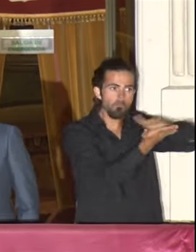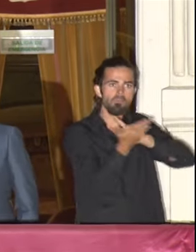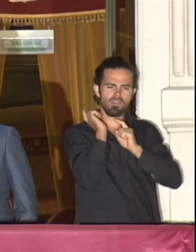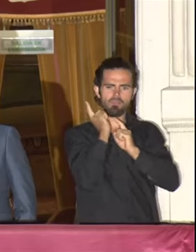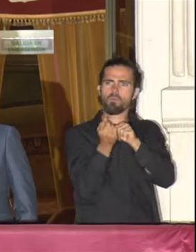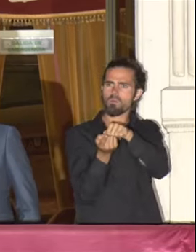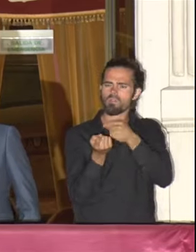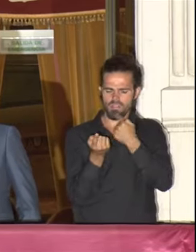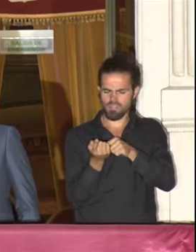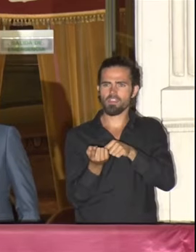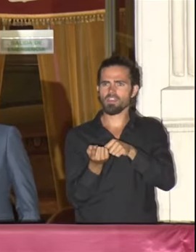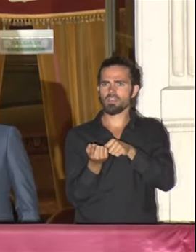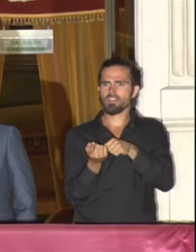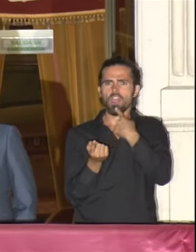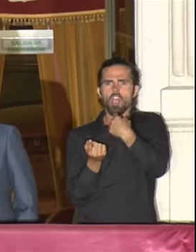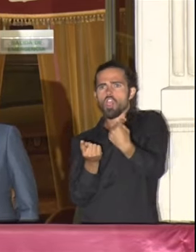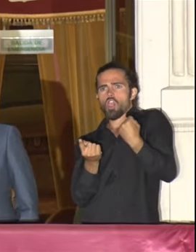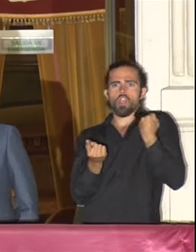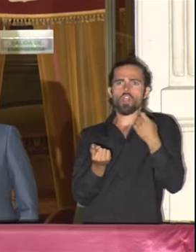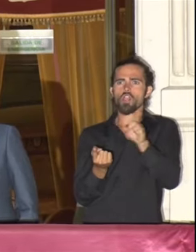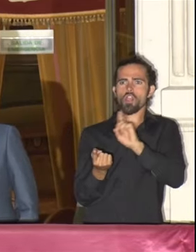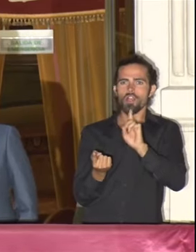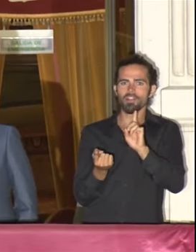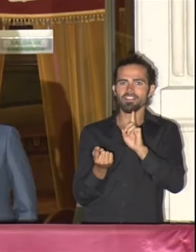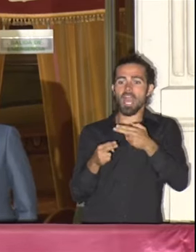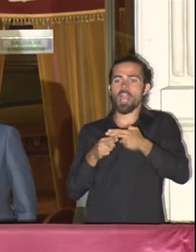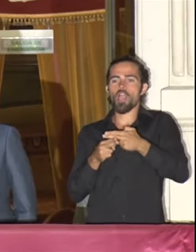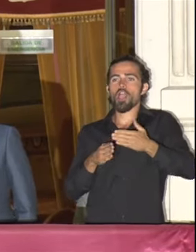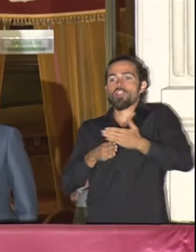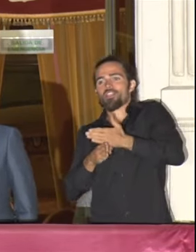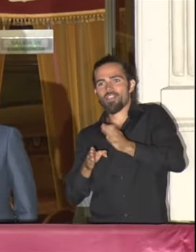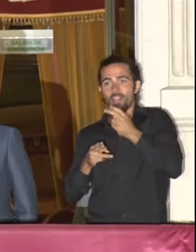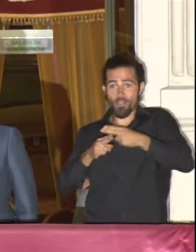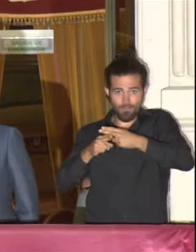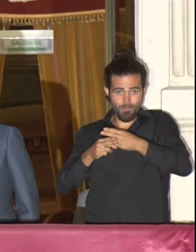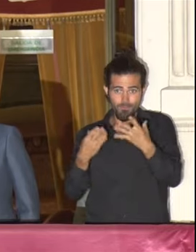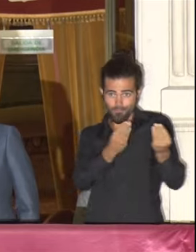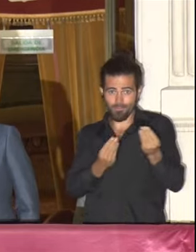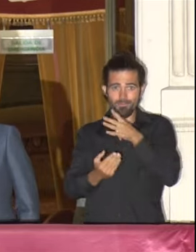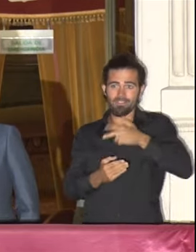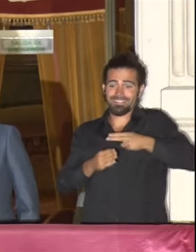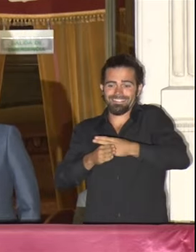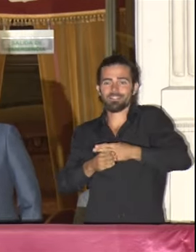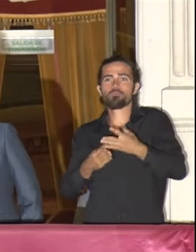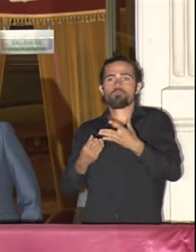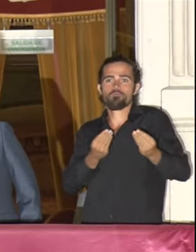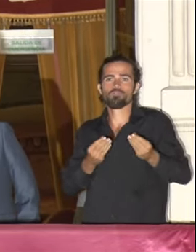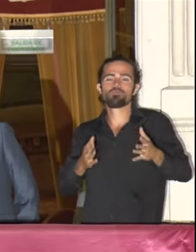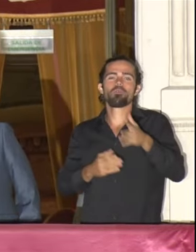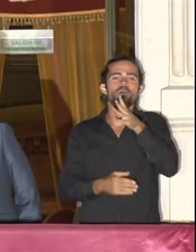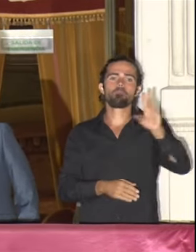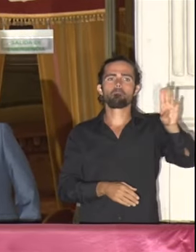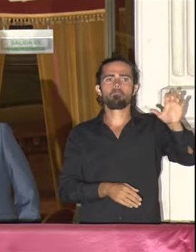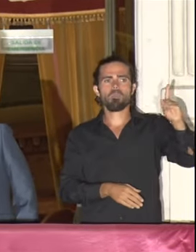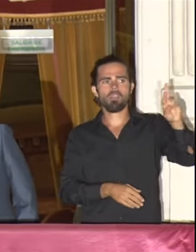es que los cuchilleros trabajamos con herramientas de filo y nos cortamos con facilidad. Pero Pedro, no te